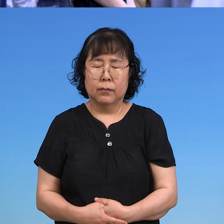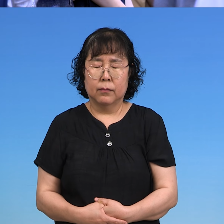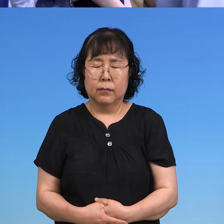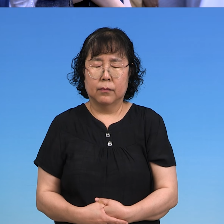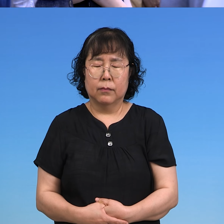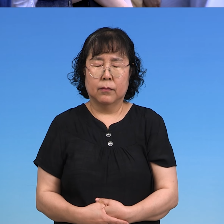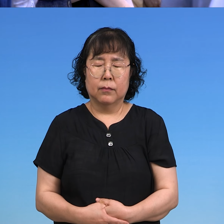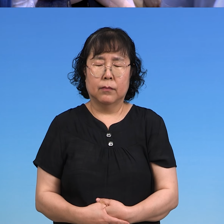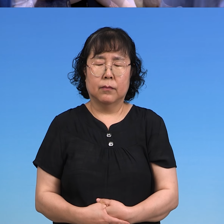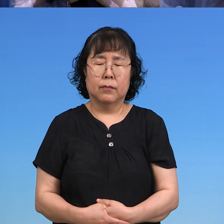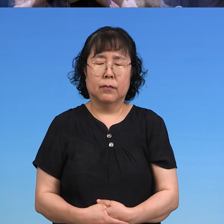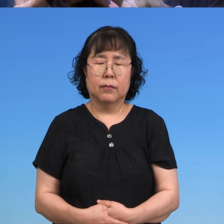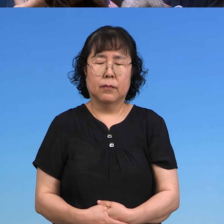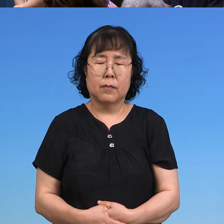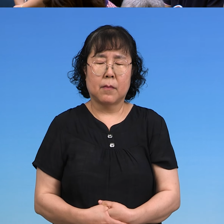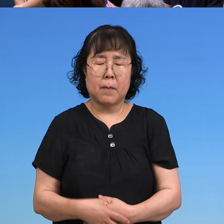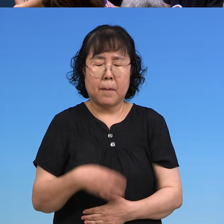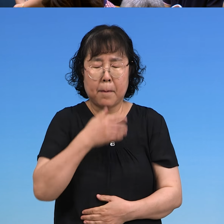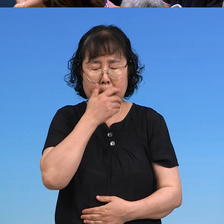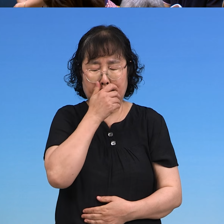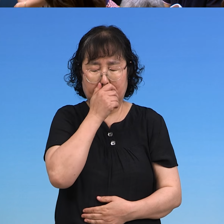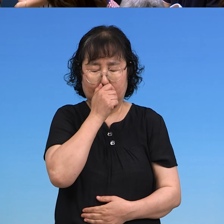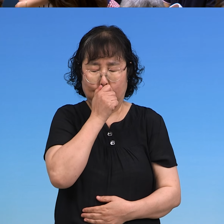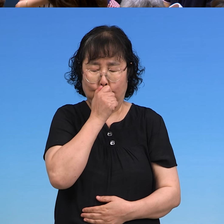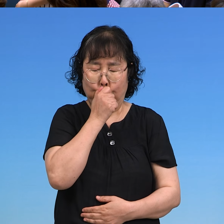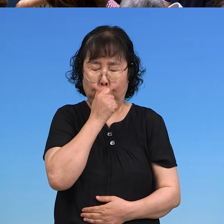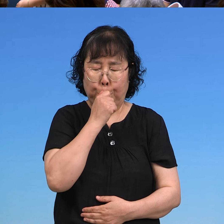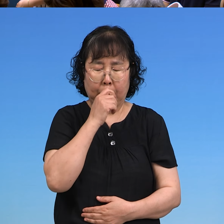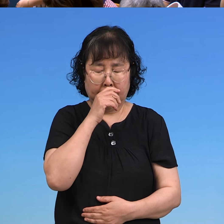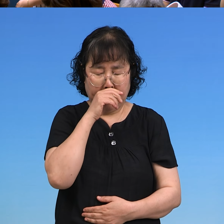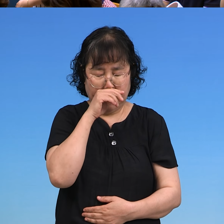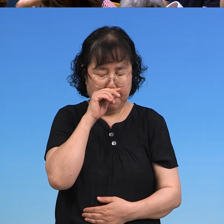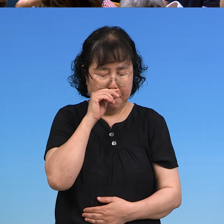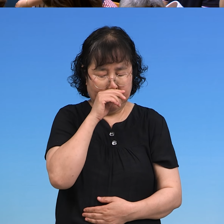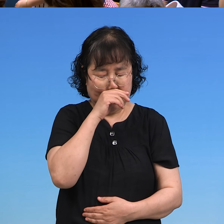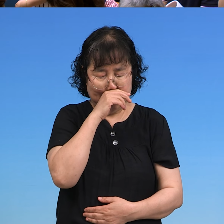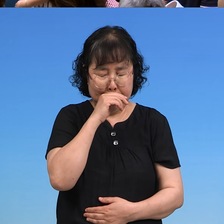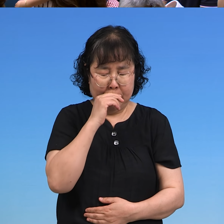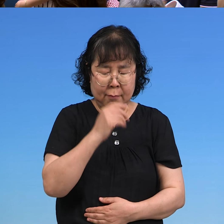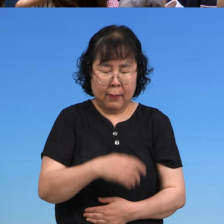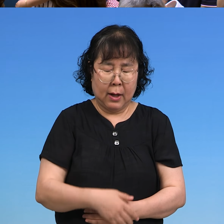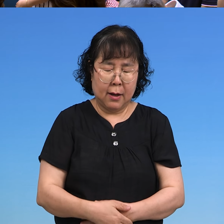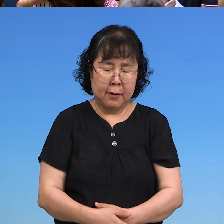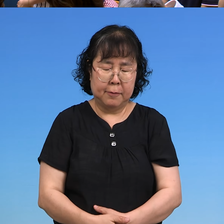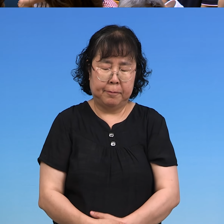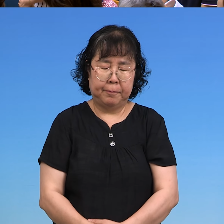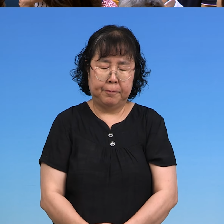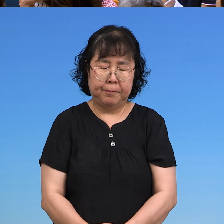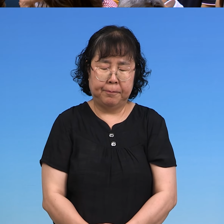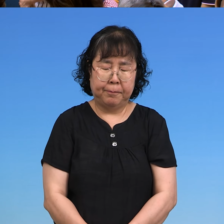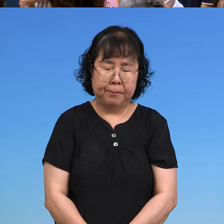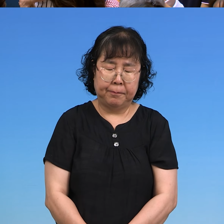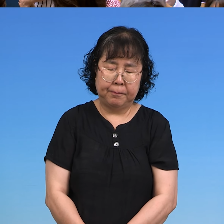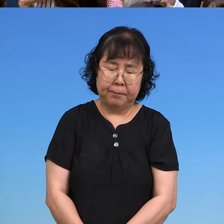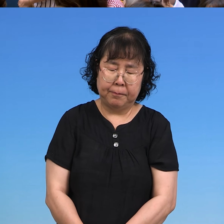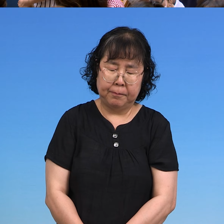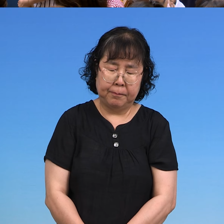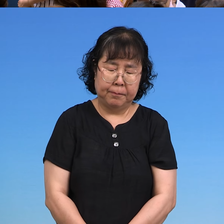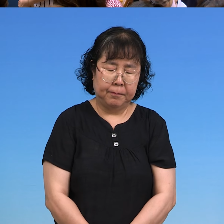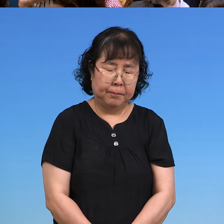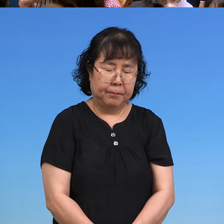하나님을 축복하고 그들이 오히려 맥두기 같은 존재라는 딱한 상상력을 가지고 백성들을 호도할